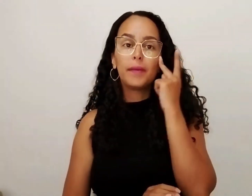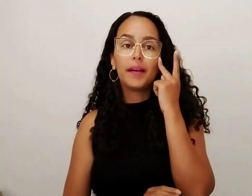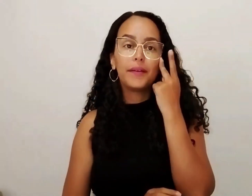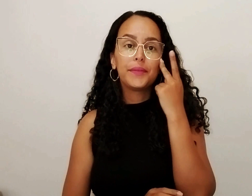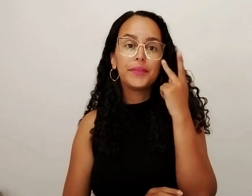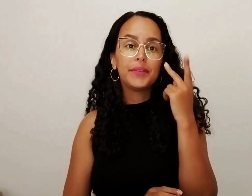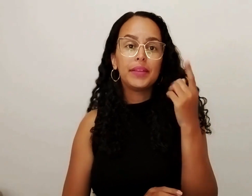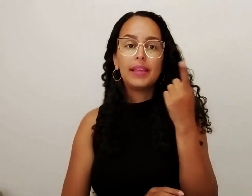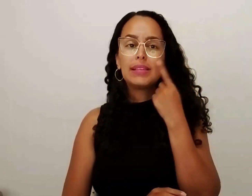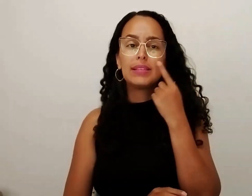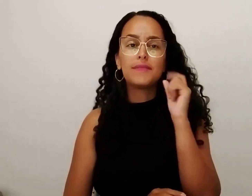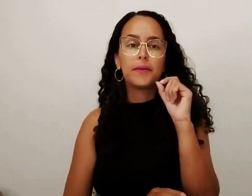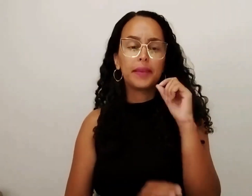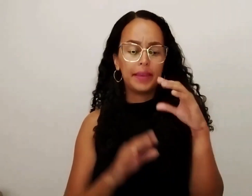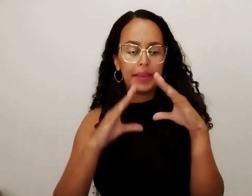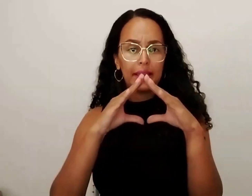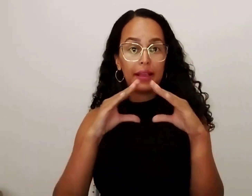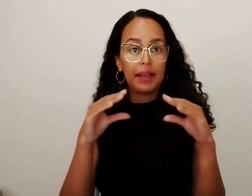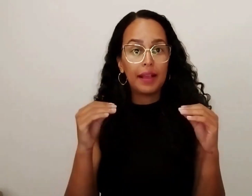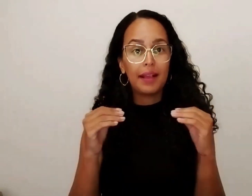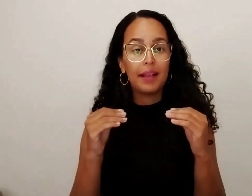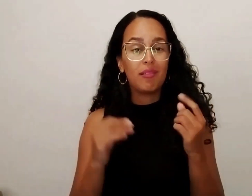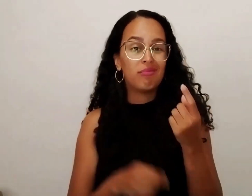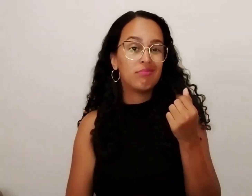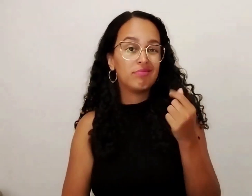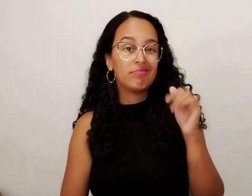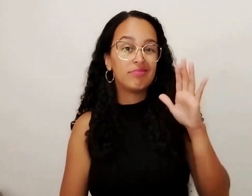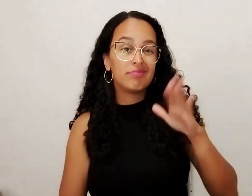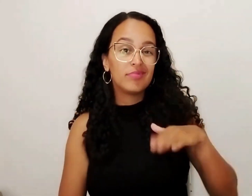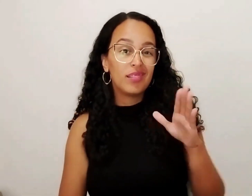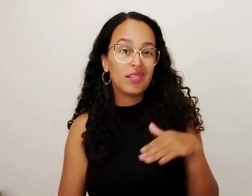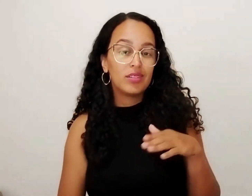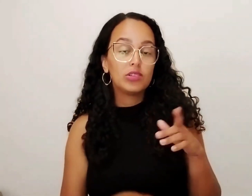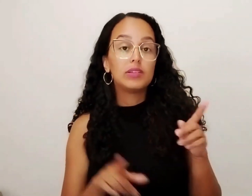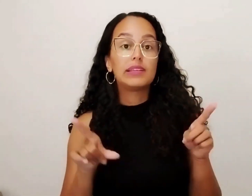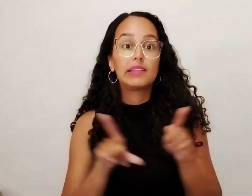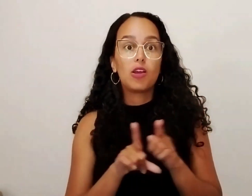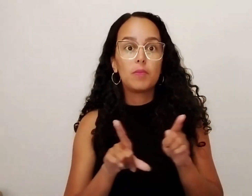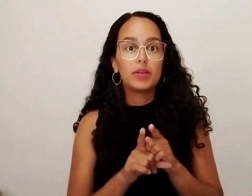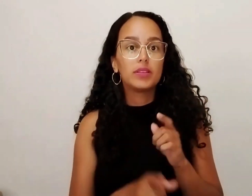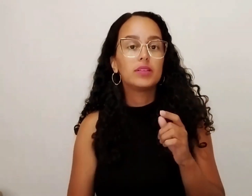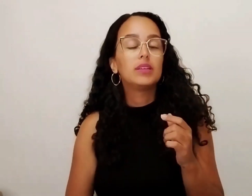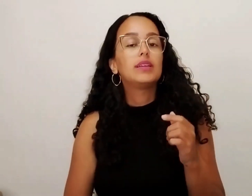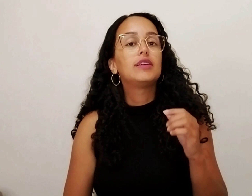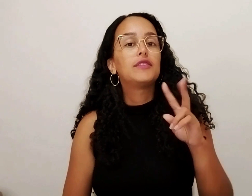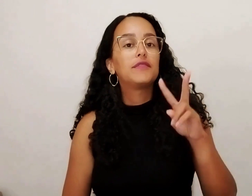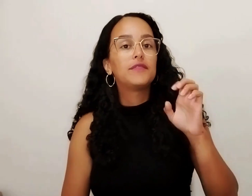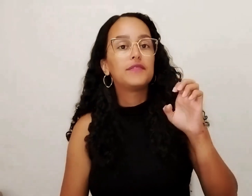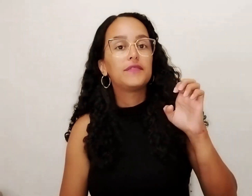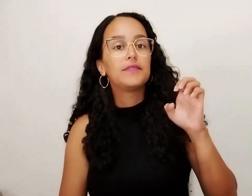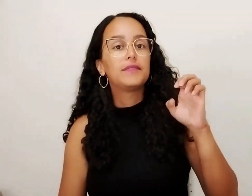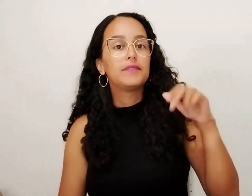Pietra é também o Piaimã, o gigante comedor de gente.